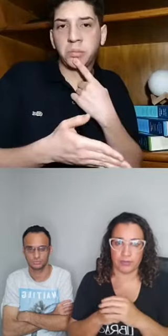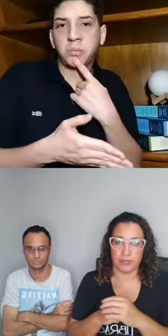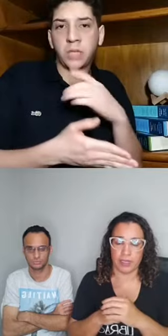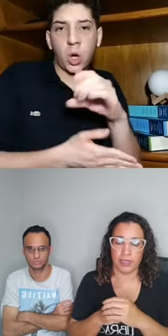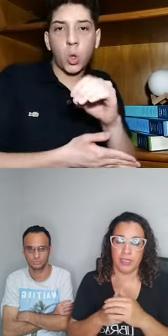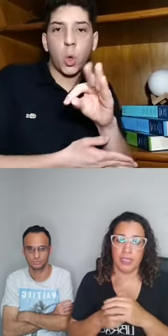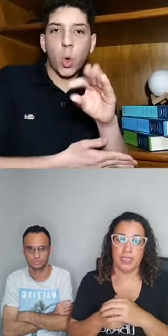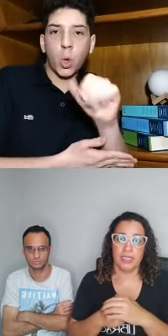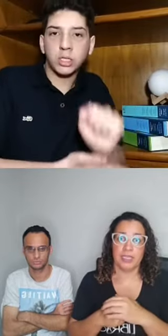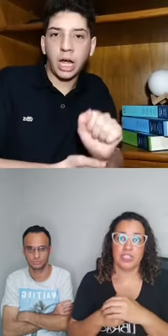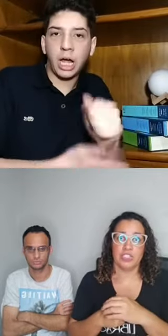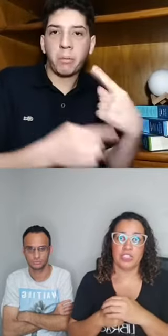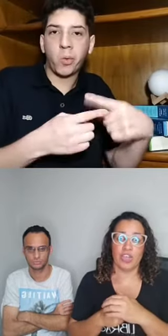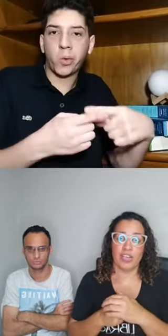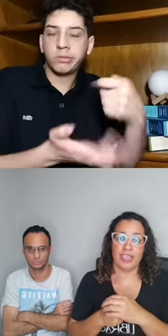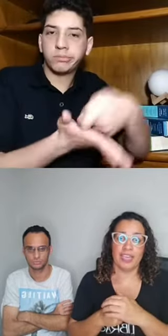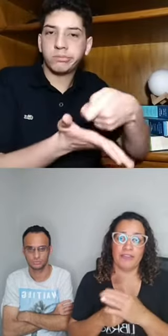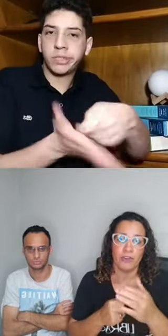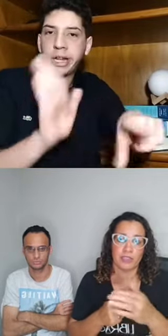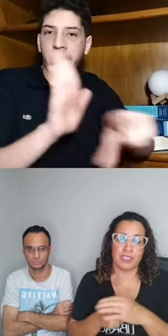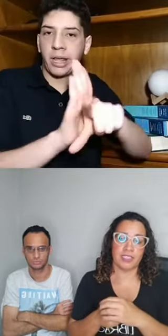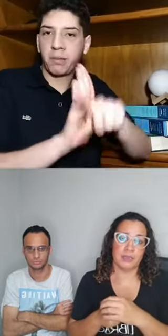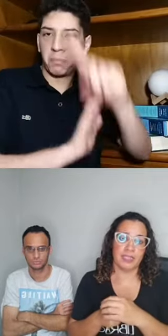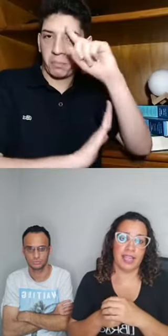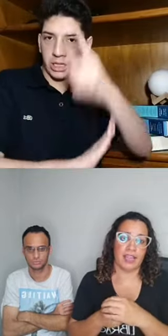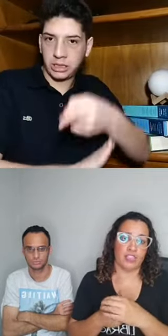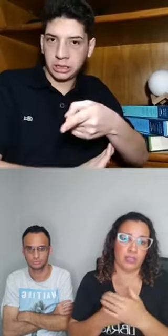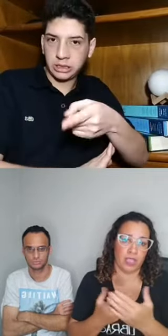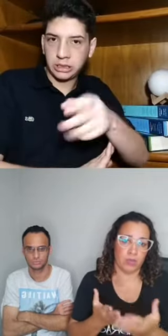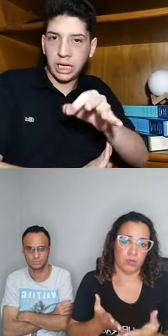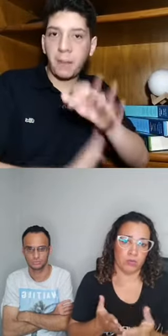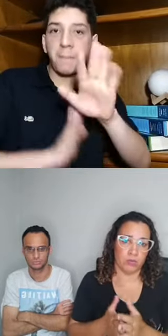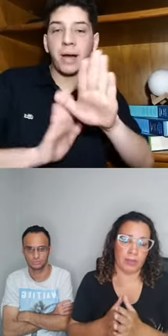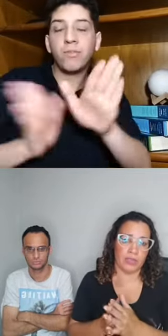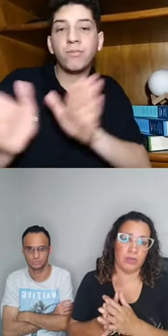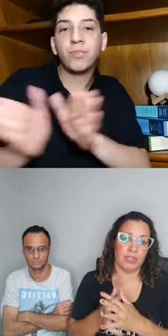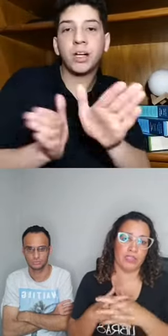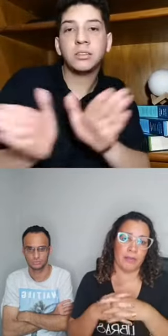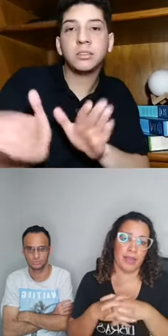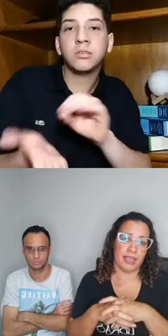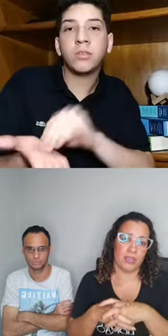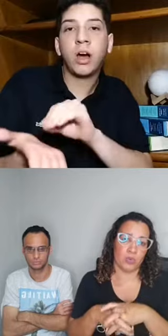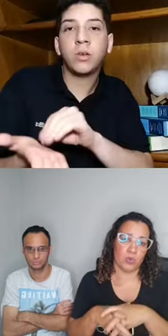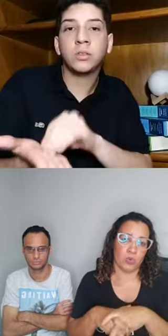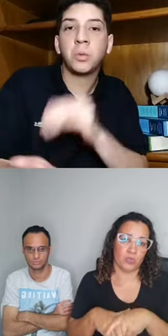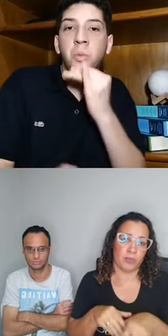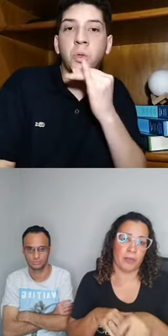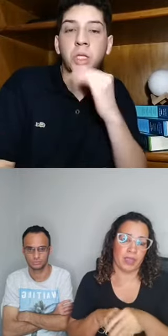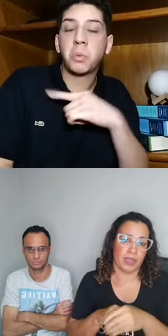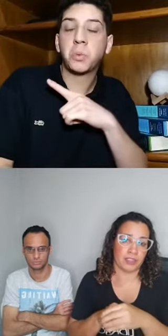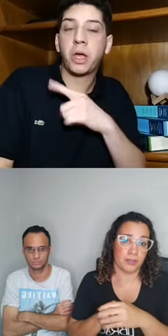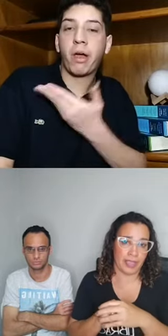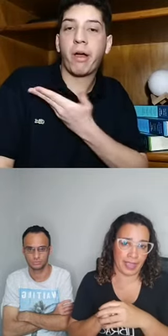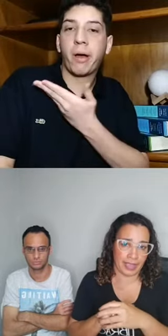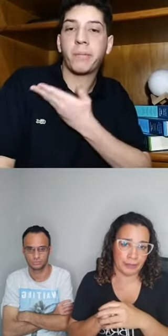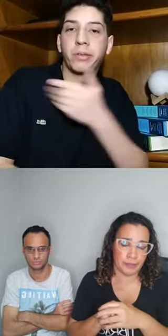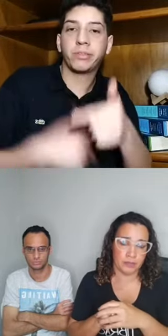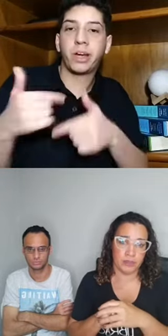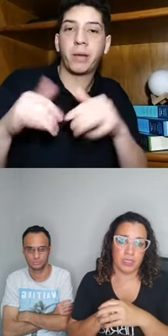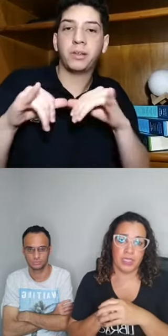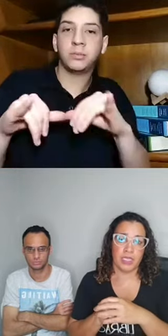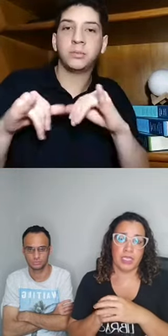obrigados, né? Só que aí falta acessibilidade. Eu tenho um amigo que trabalha no supermercados